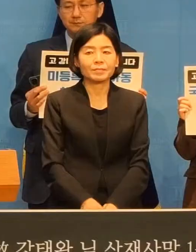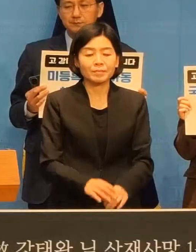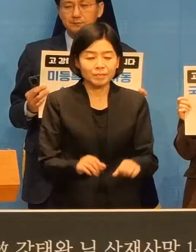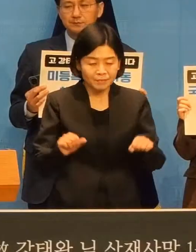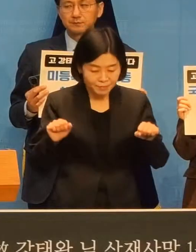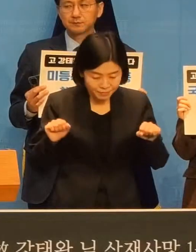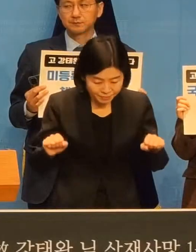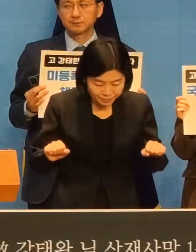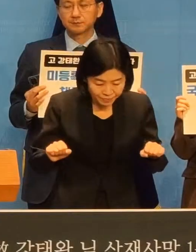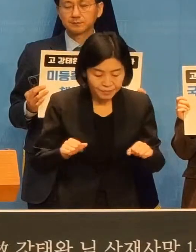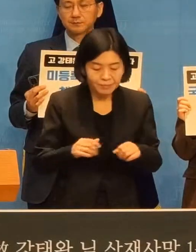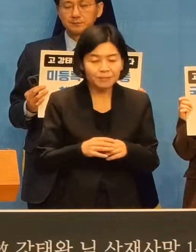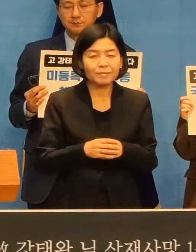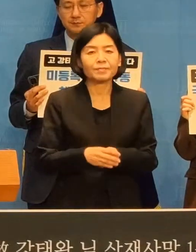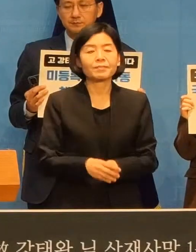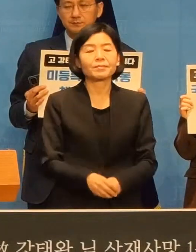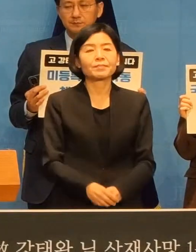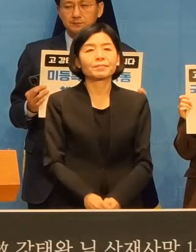안녕하세요.